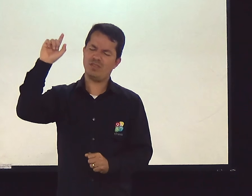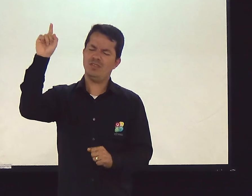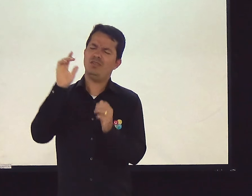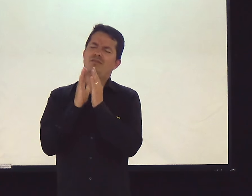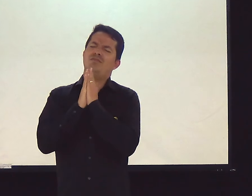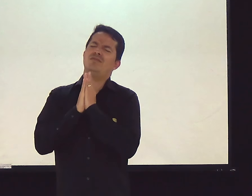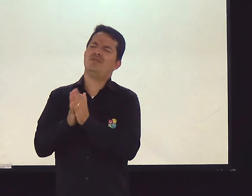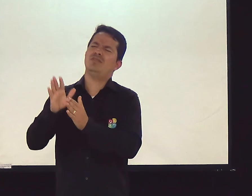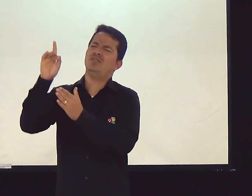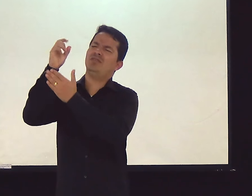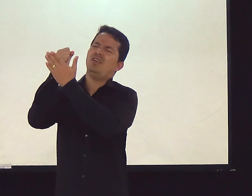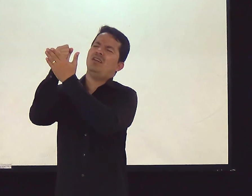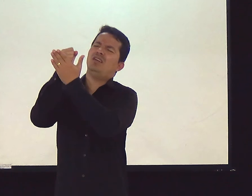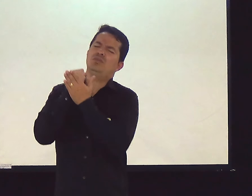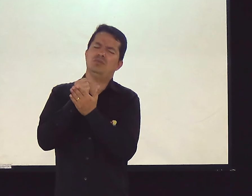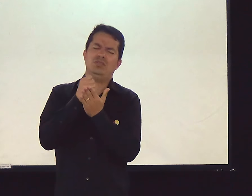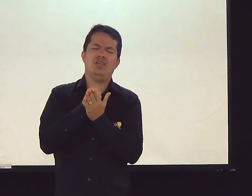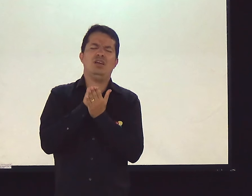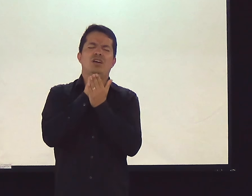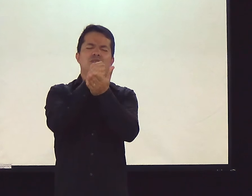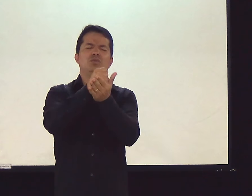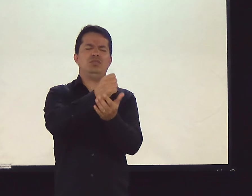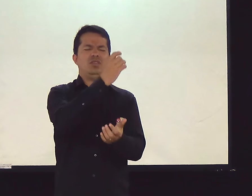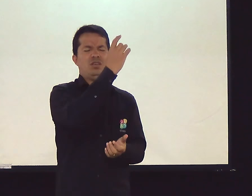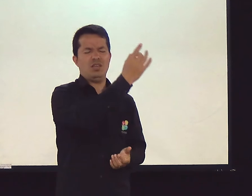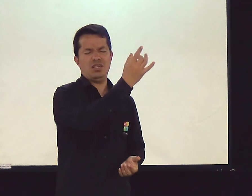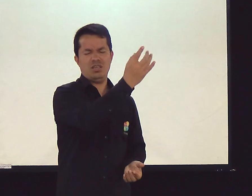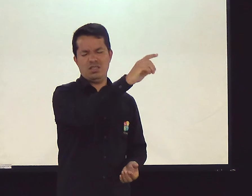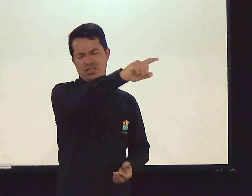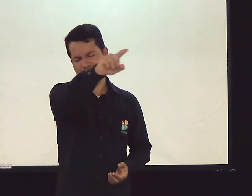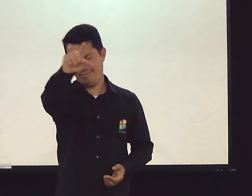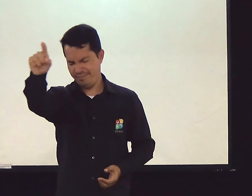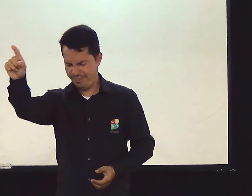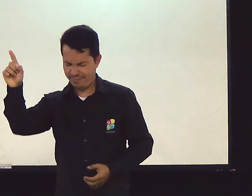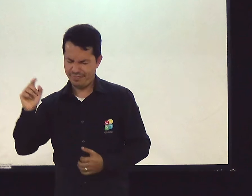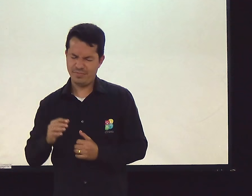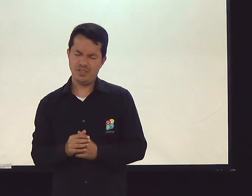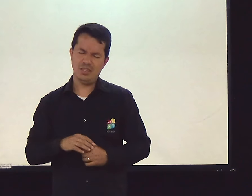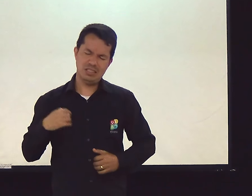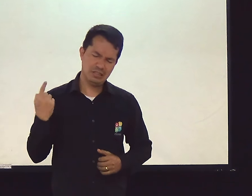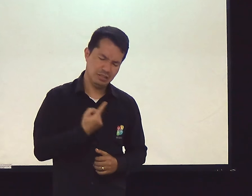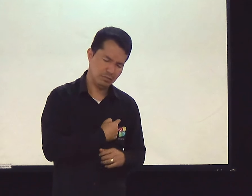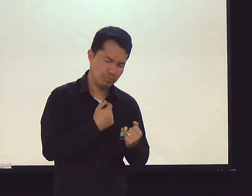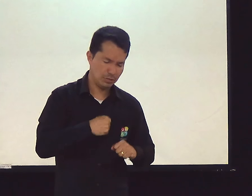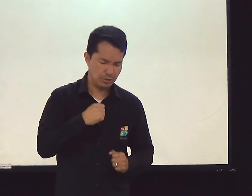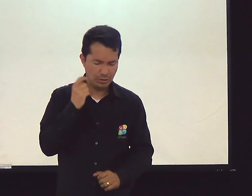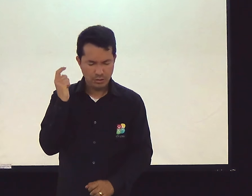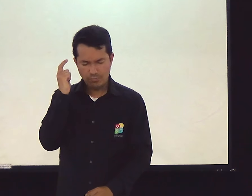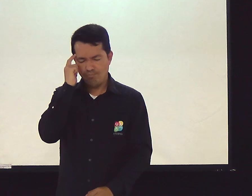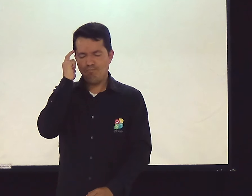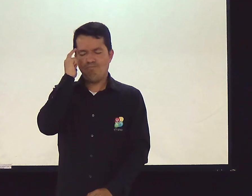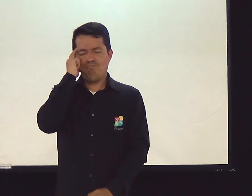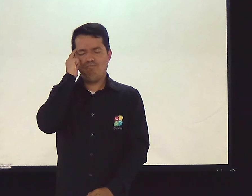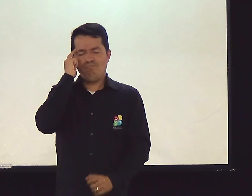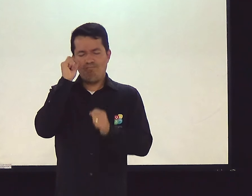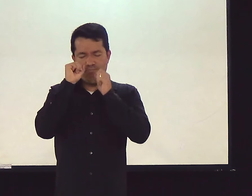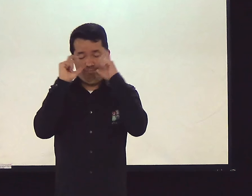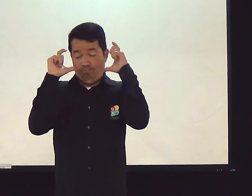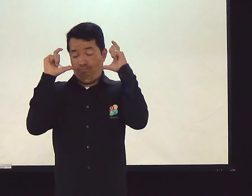E andar contigo. Por favor, me ajuda. Me ajuda. Me ajuda cada um que está aqui, Senhor. Nós precisamos pensar